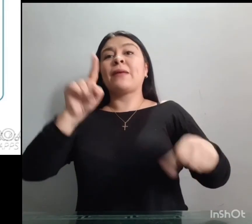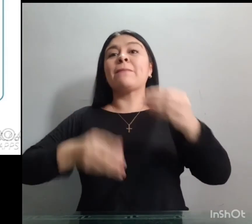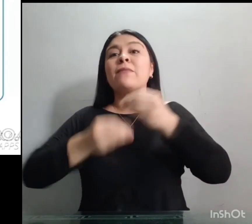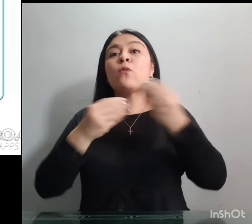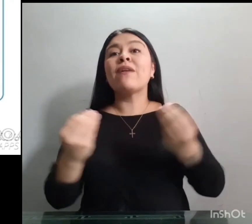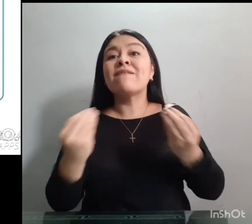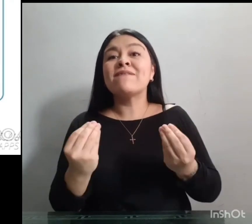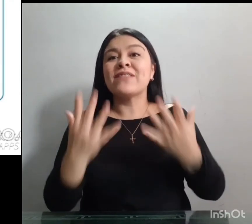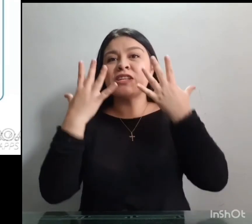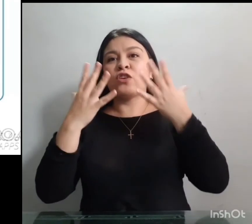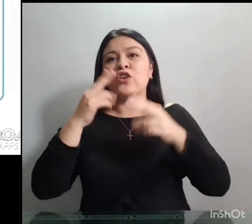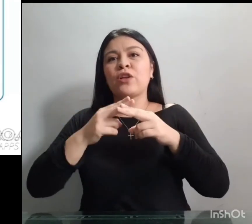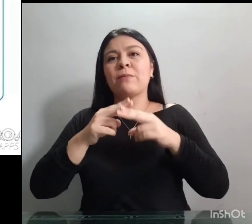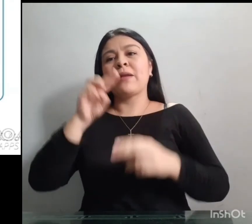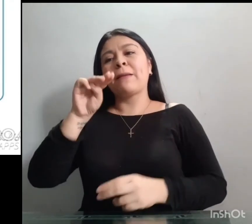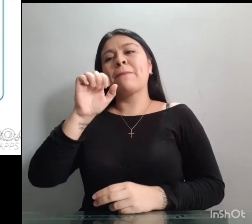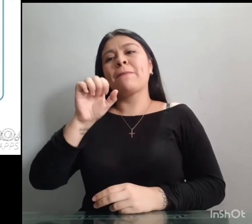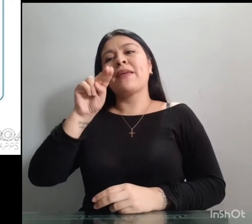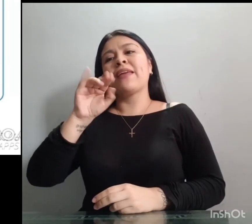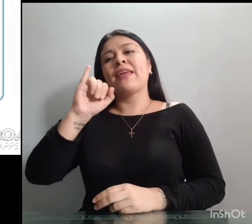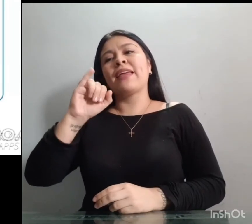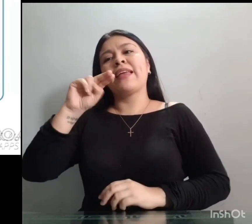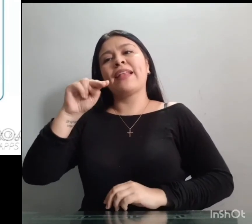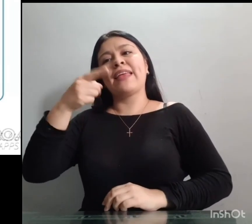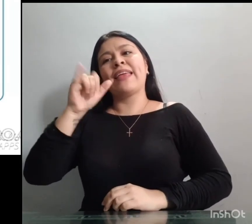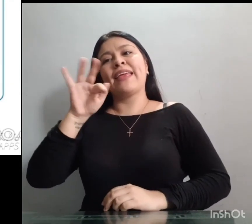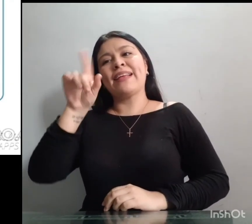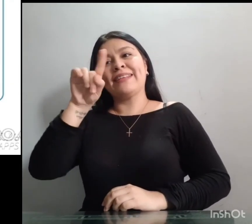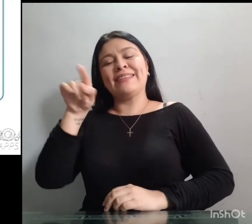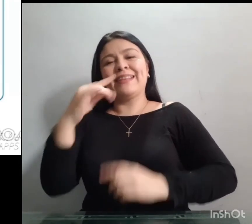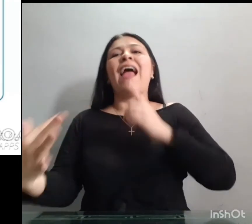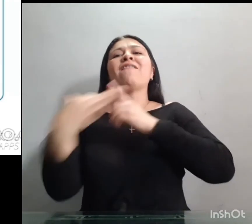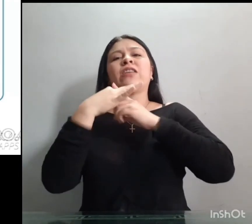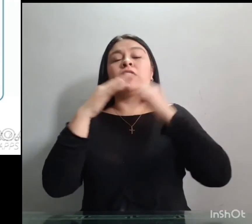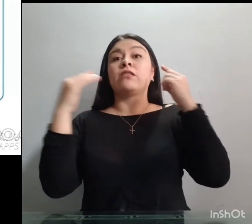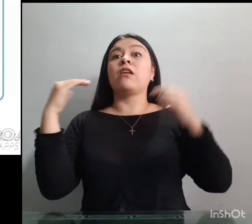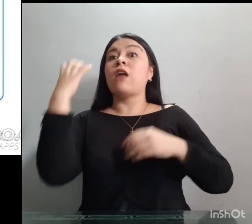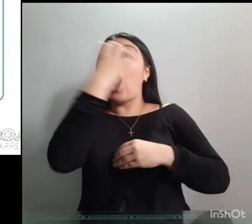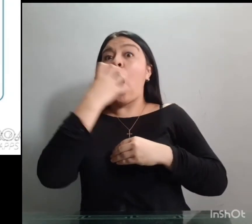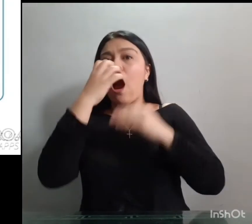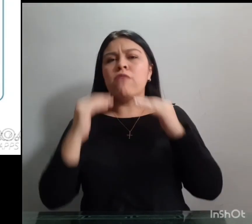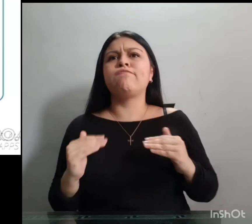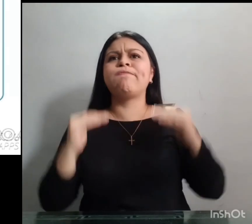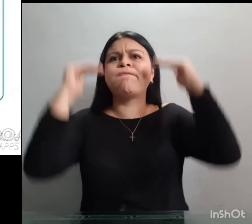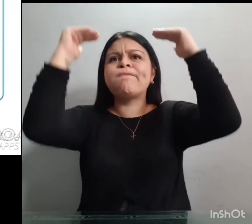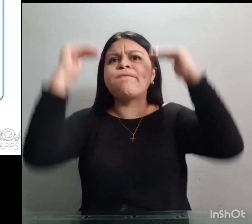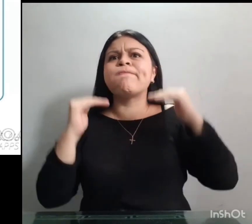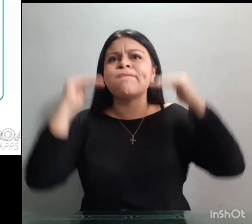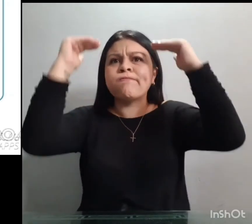meningitis con fiebre muy alta, los traumatismos